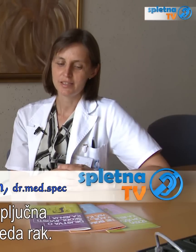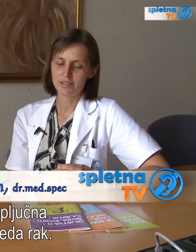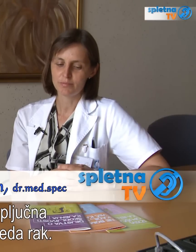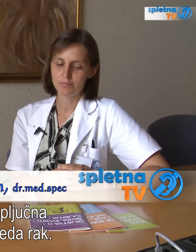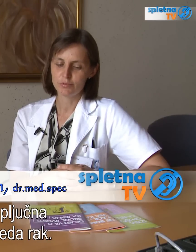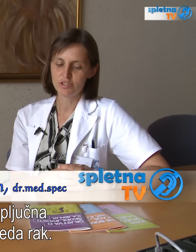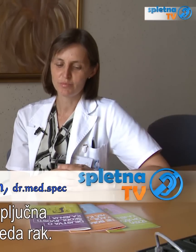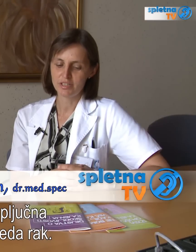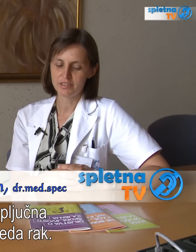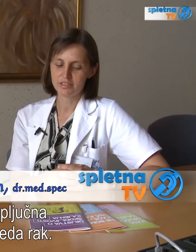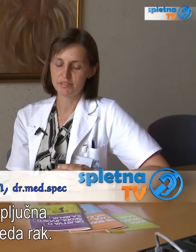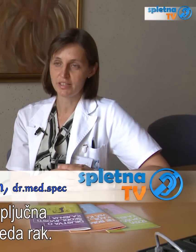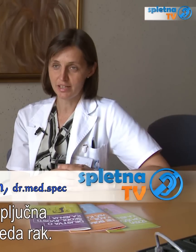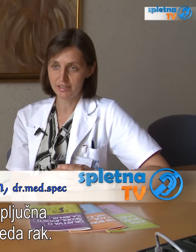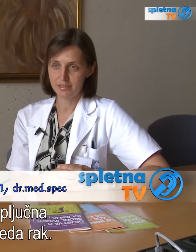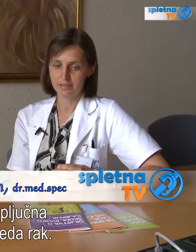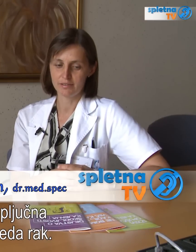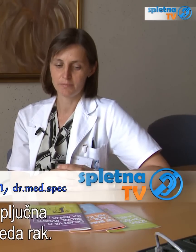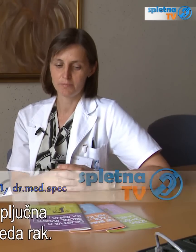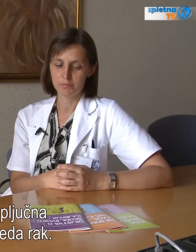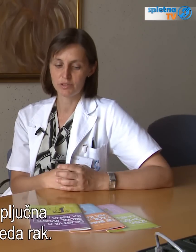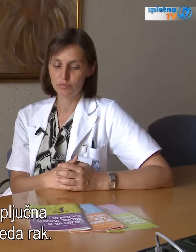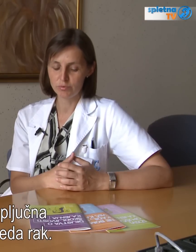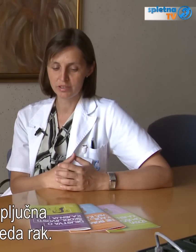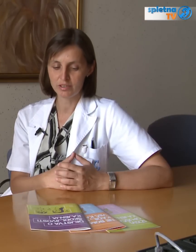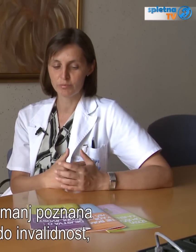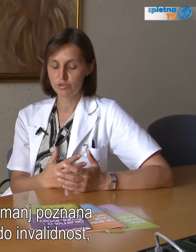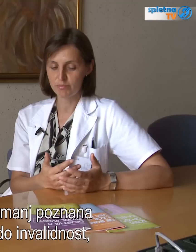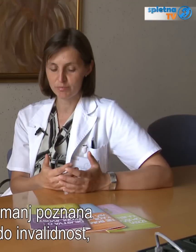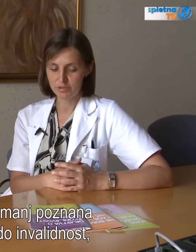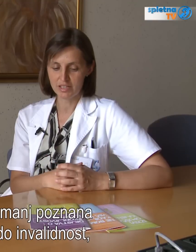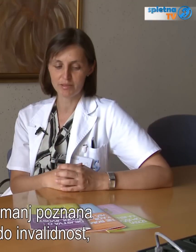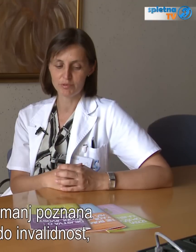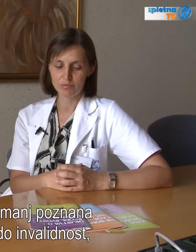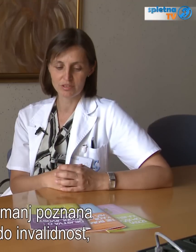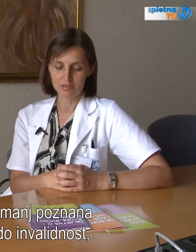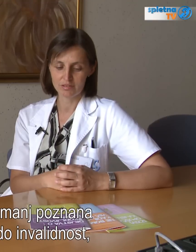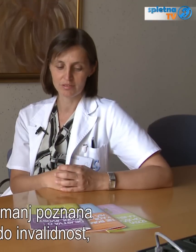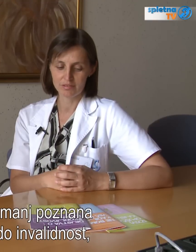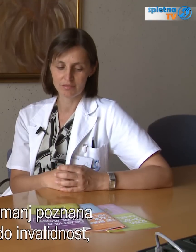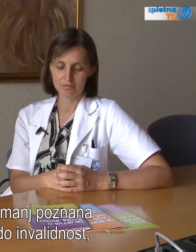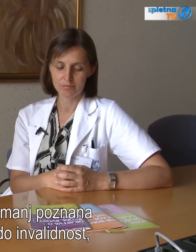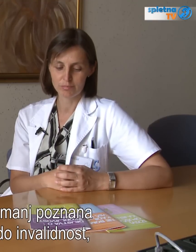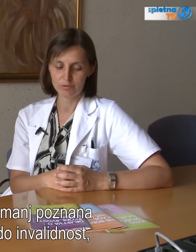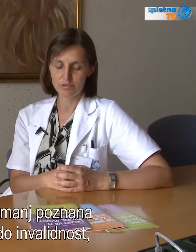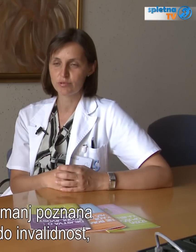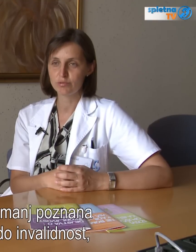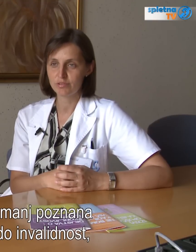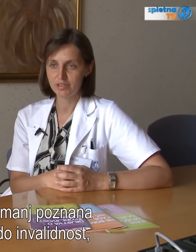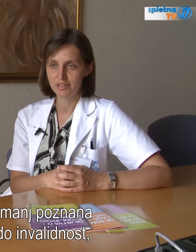resna pljučna bolezen je seveda rak. Druga, ki je mogoče manj poznana, pa tudi povzroča hudo